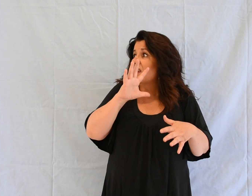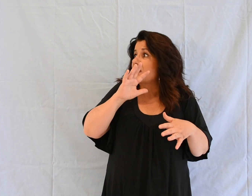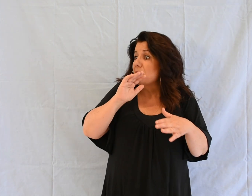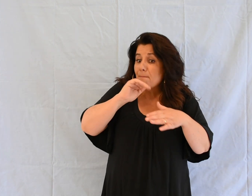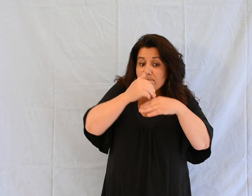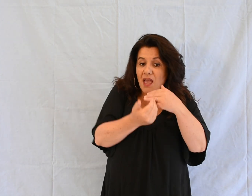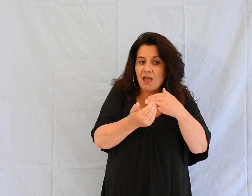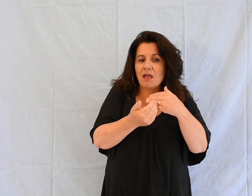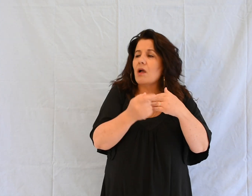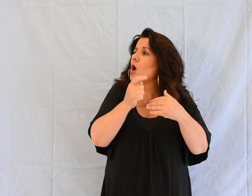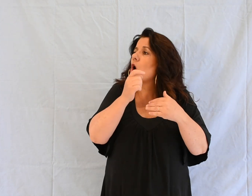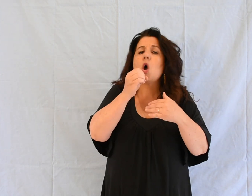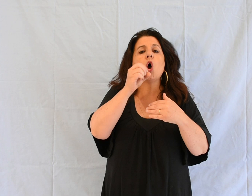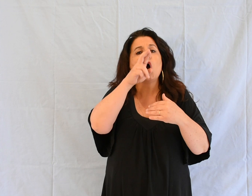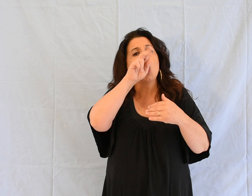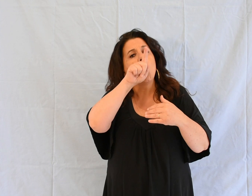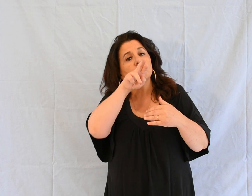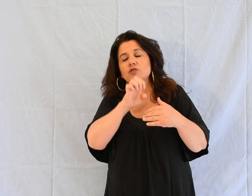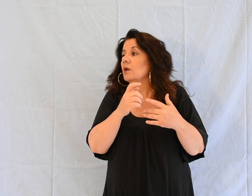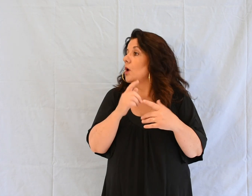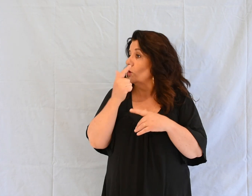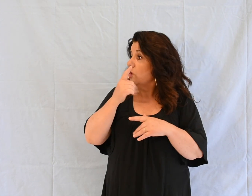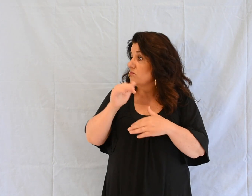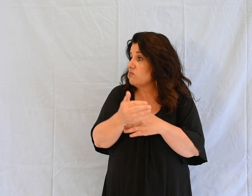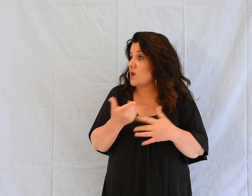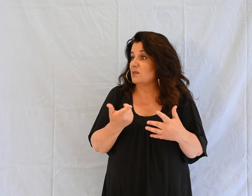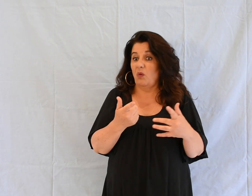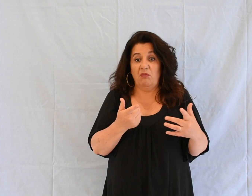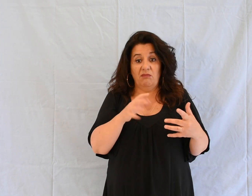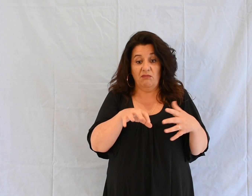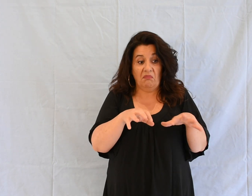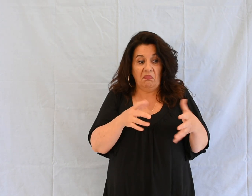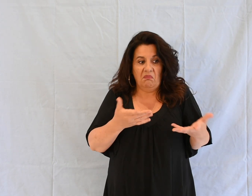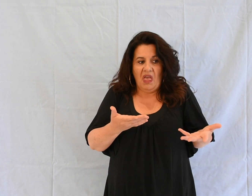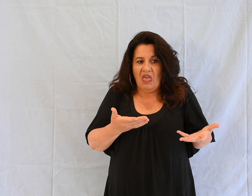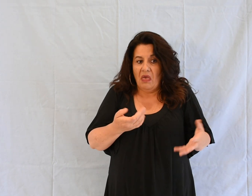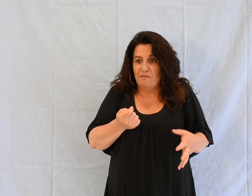2 poissons. Mais qu'est-ce que cela pour tant de monde ?»